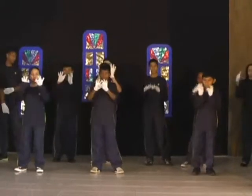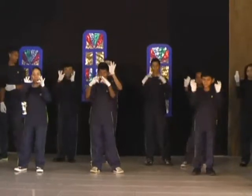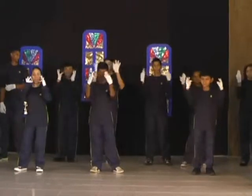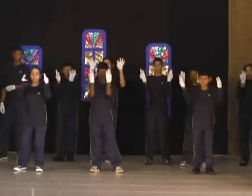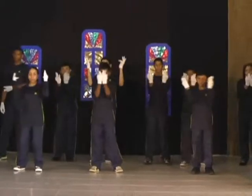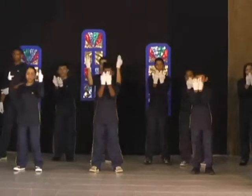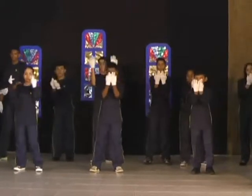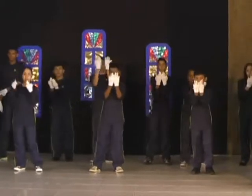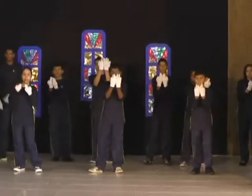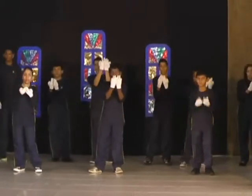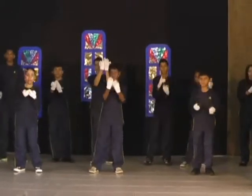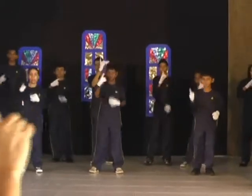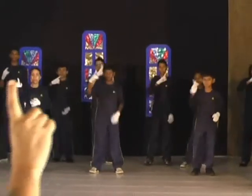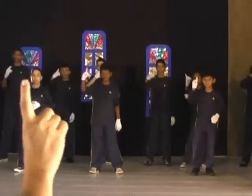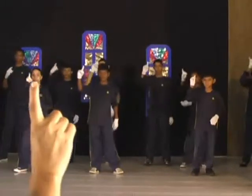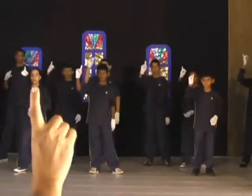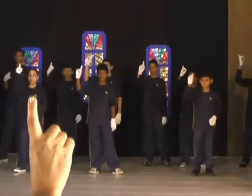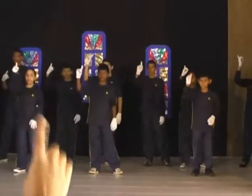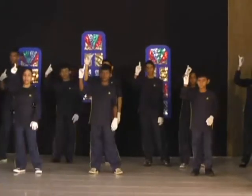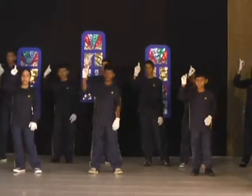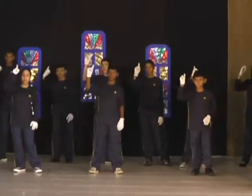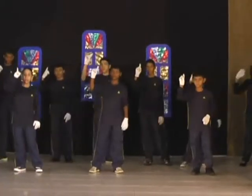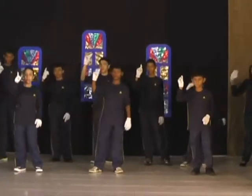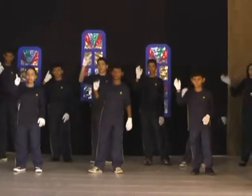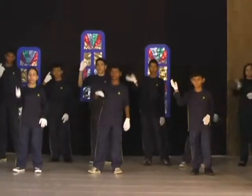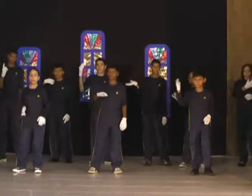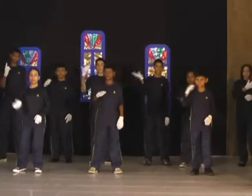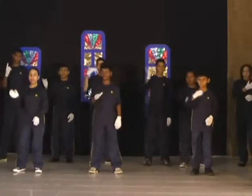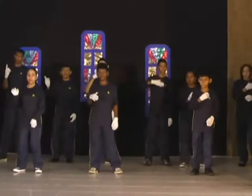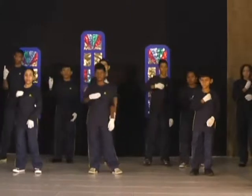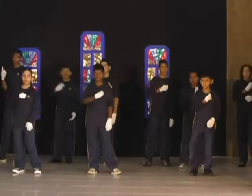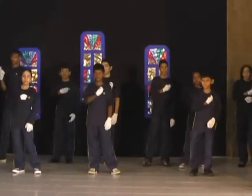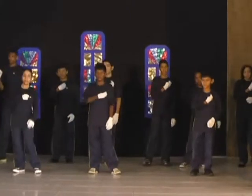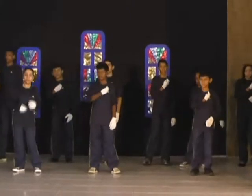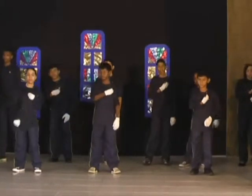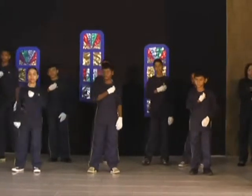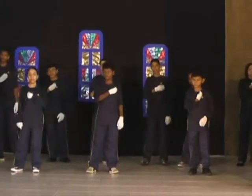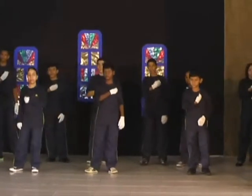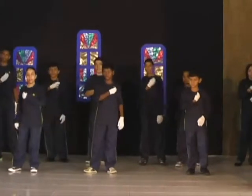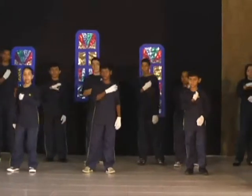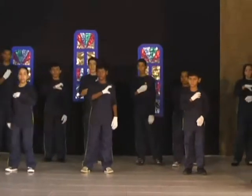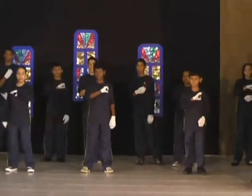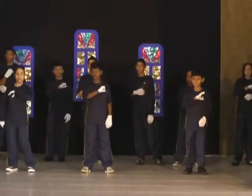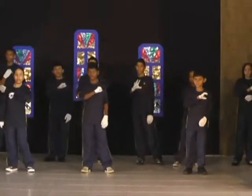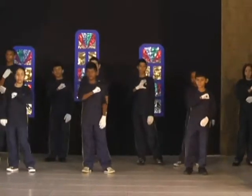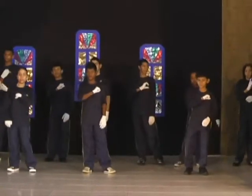Deus. Vamos viver o amor. amor. Deus